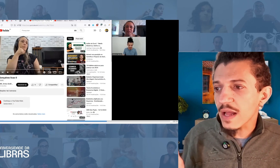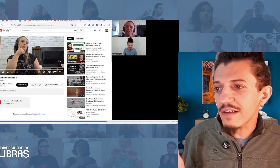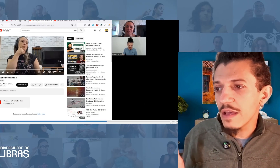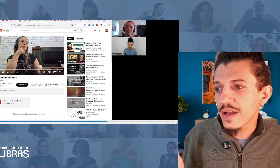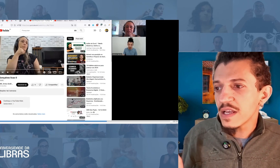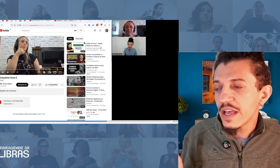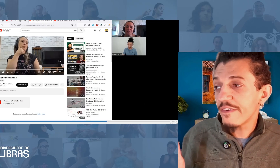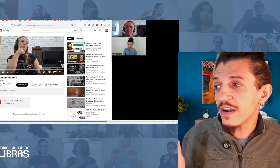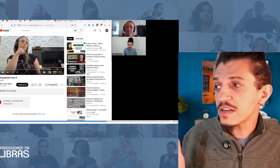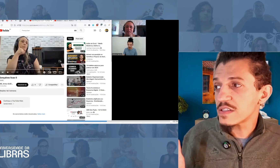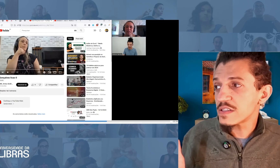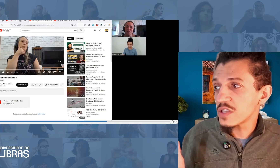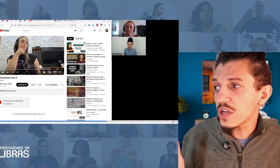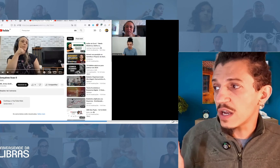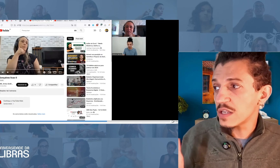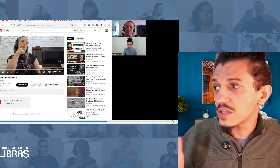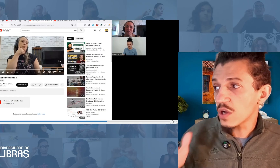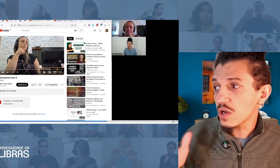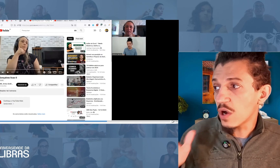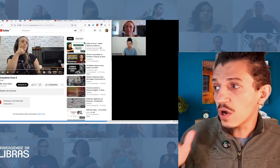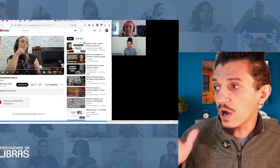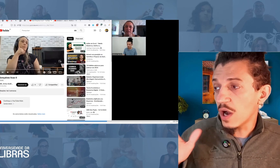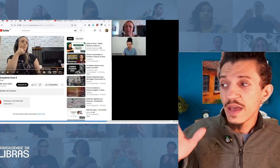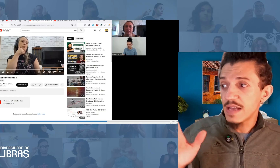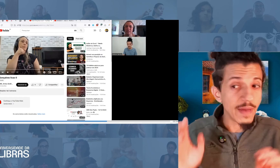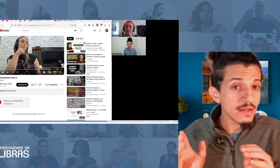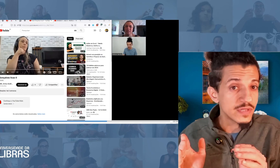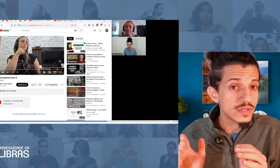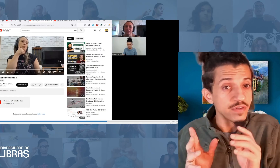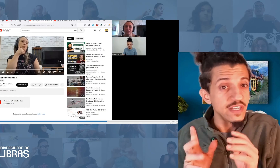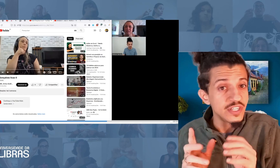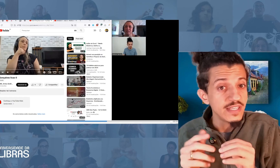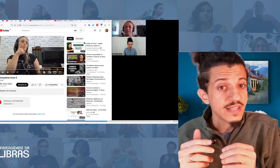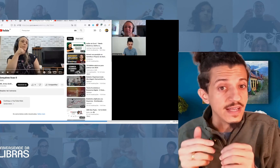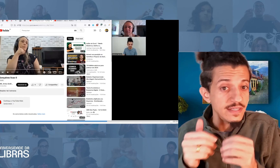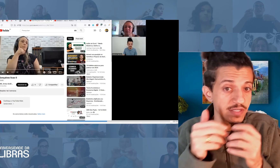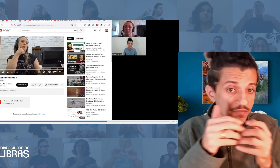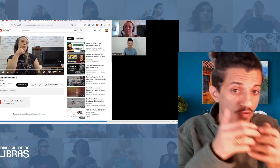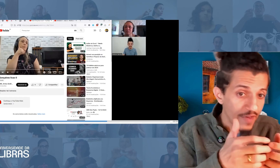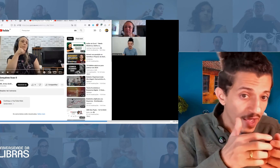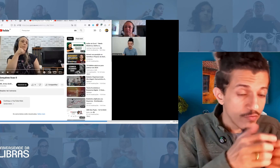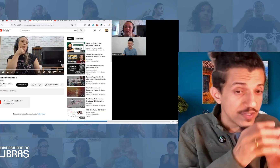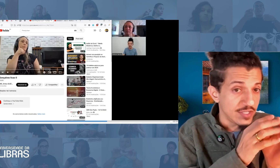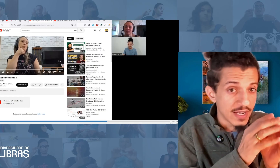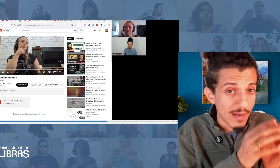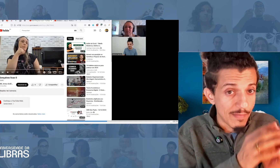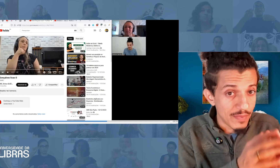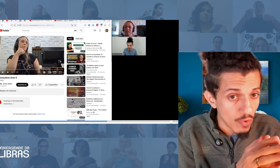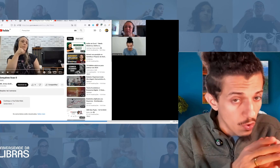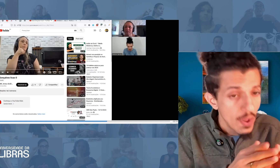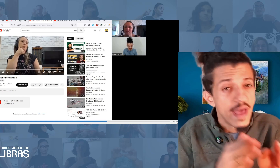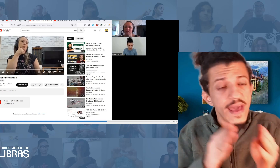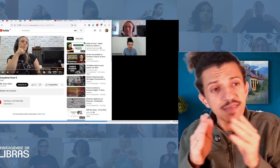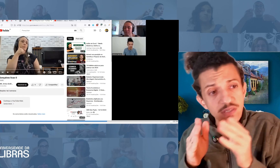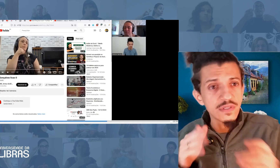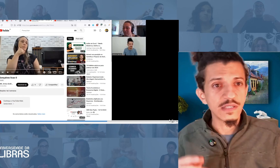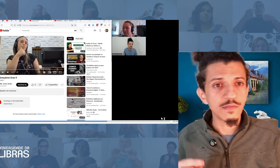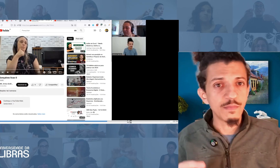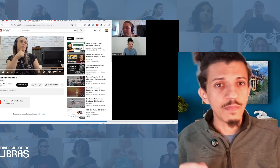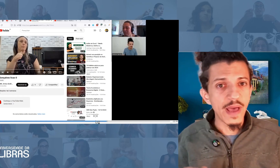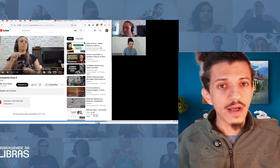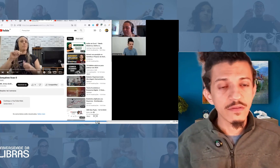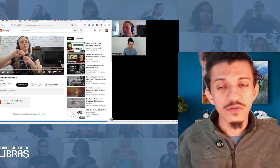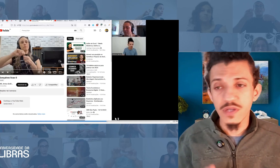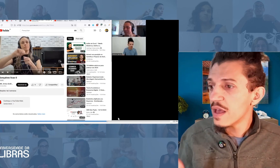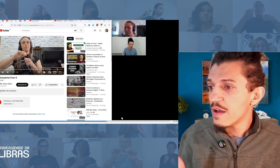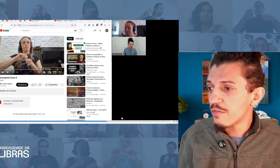na Libras e falando assim, olha, esses aspectos aqui você já está se desenvolvendo, você já captou, esses outros aspectos